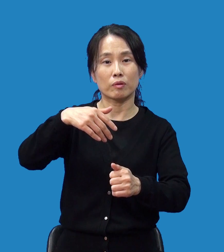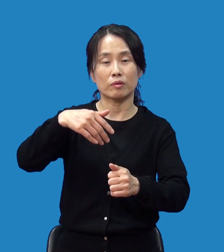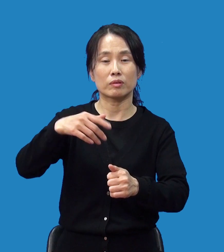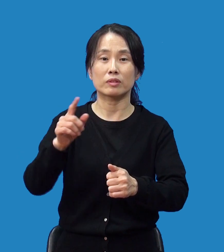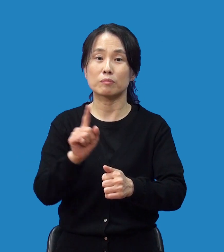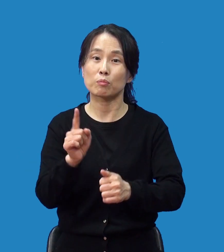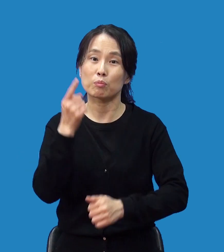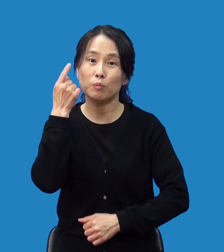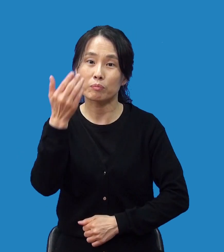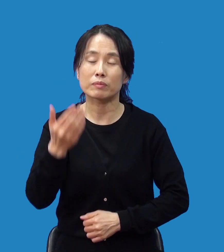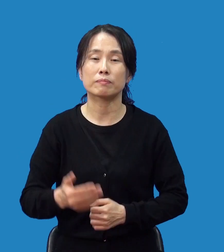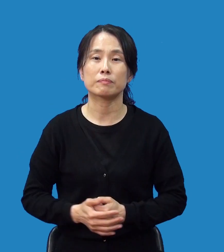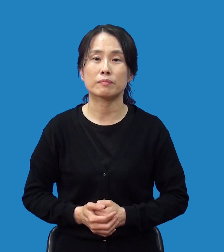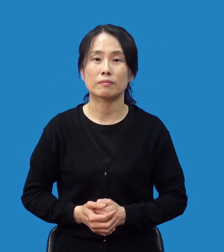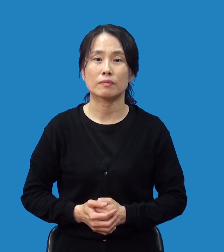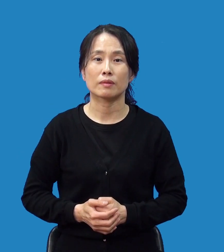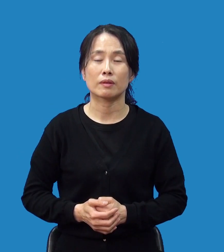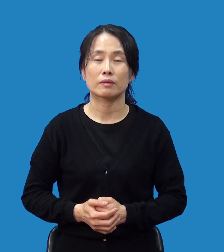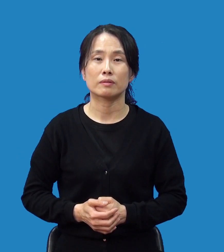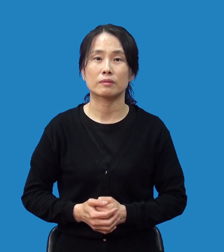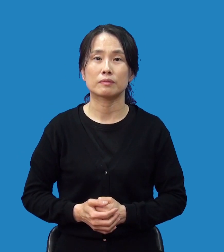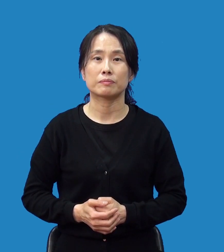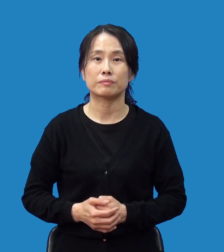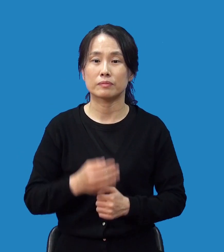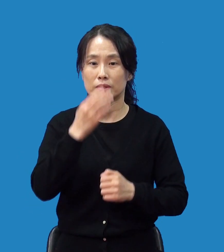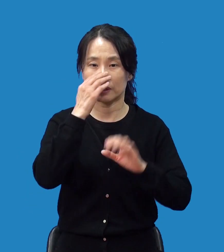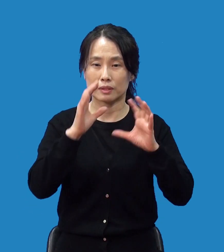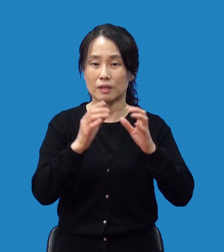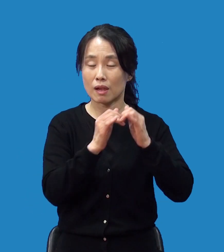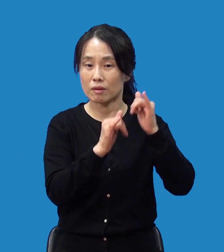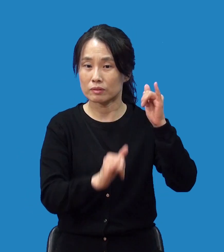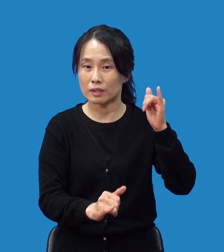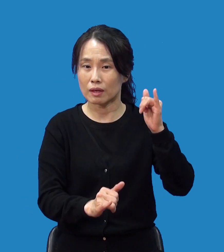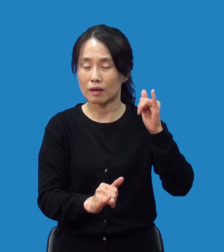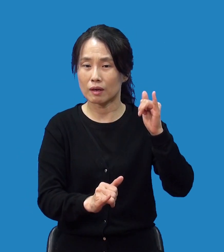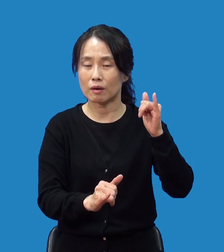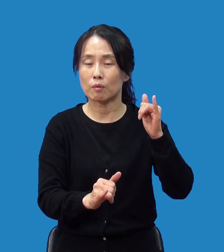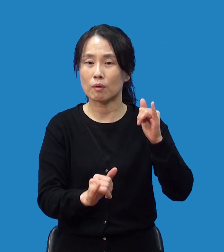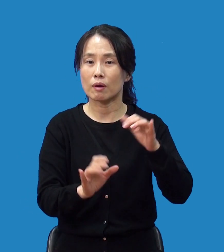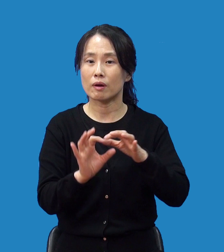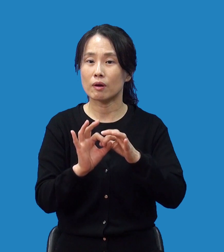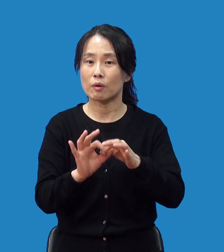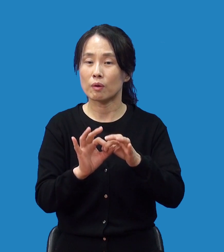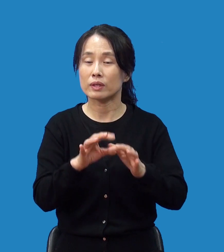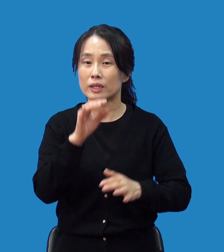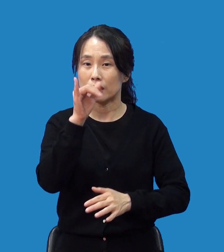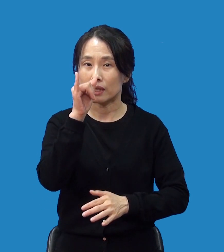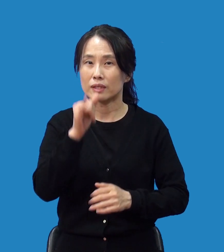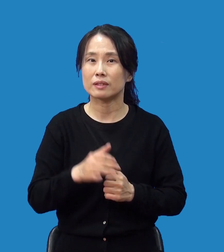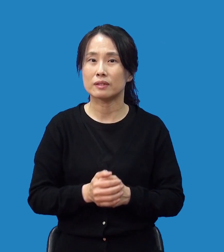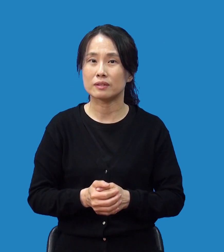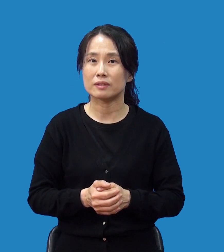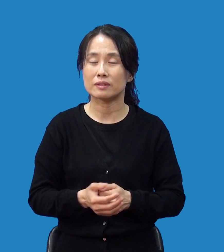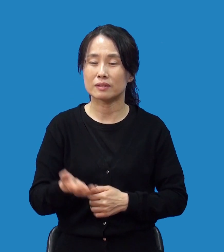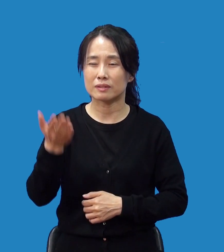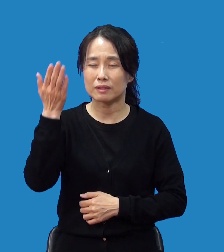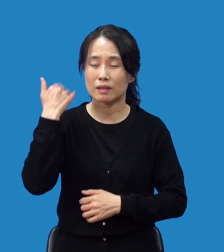있을까요? 성경에 보면 이스라엘 역사와 깊은 관계가 있는 5대